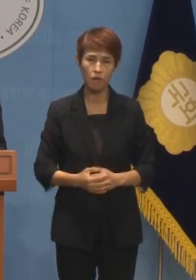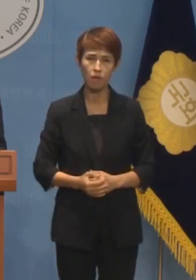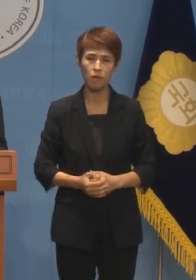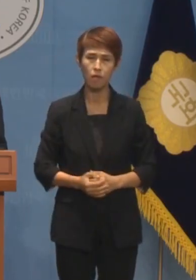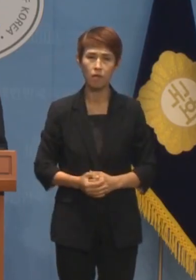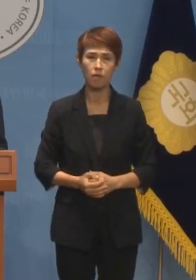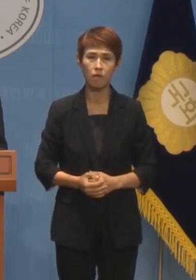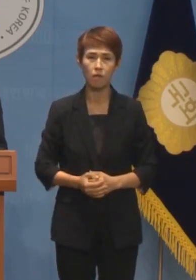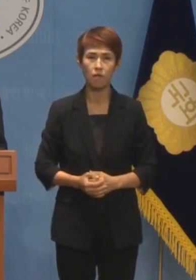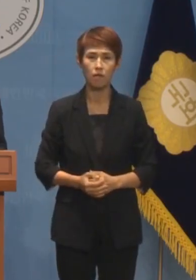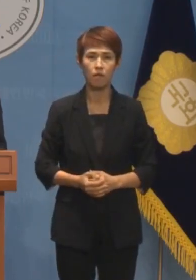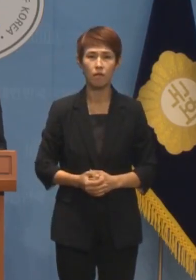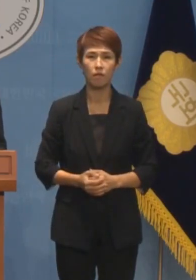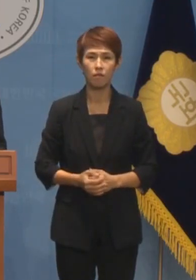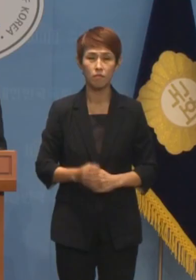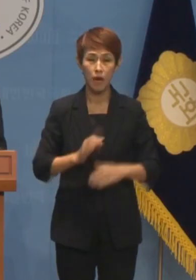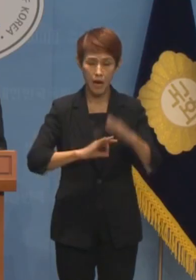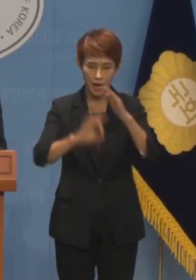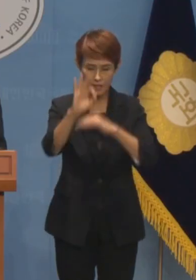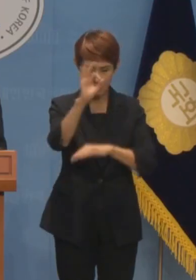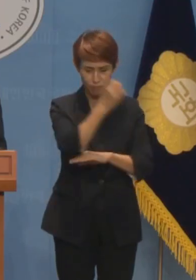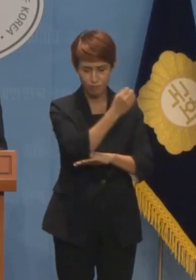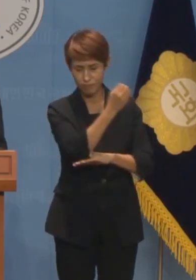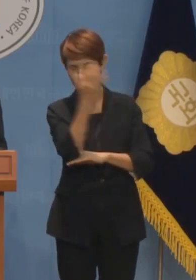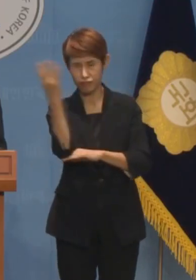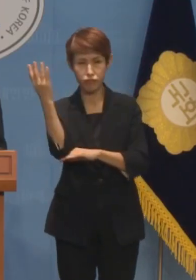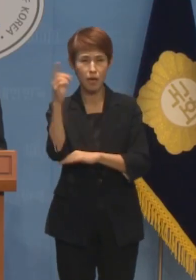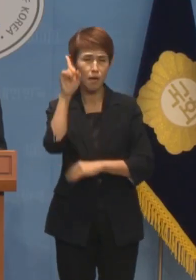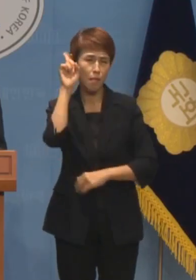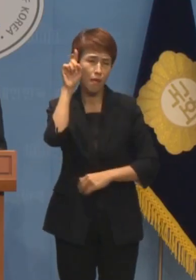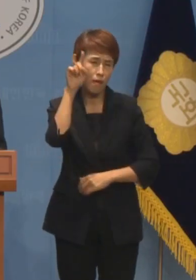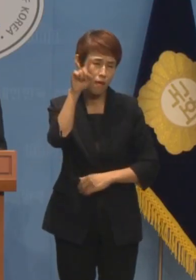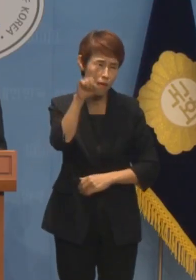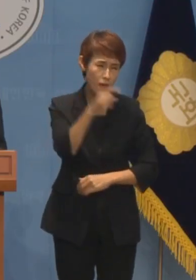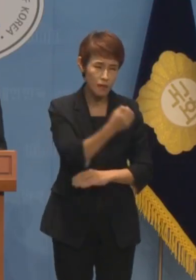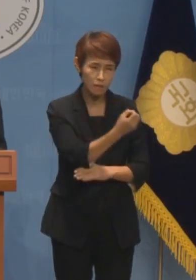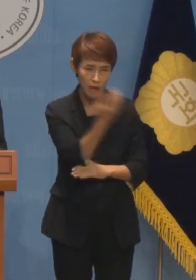자고 일어나면 언론 지상을 김건희 여사가 채우고 있습니다.